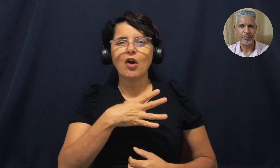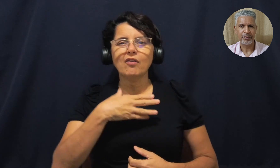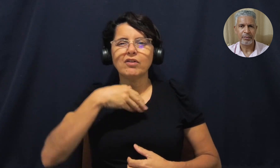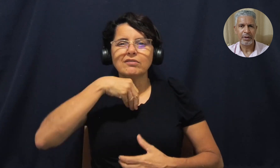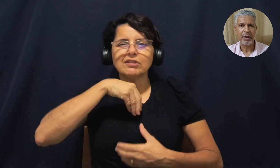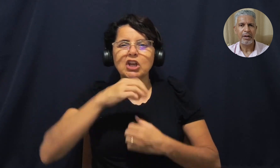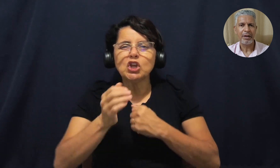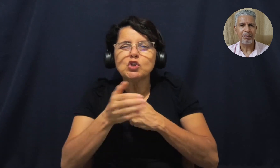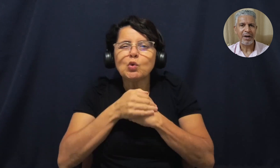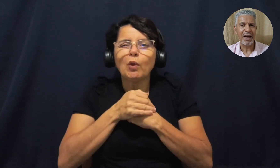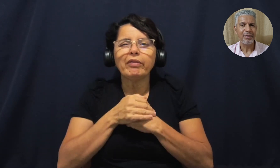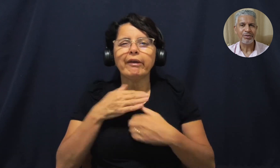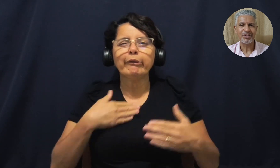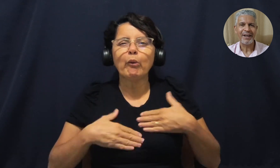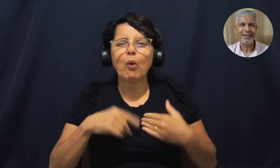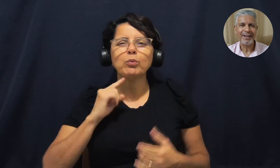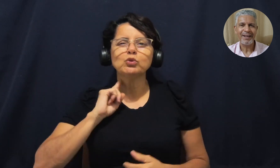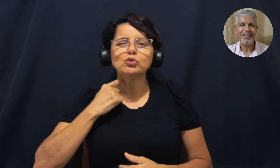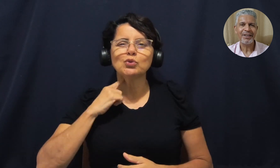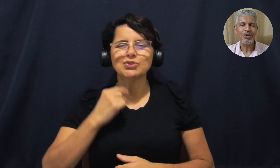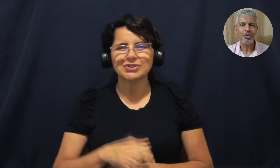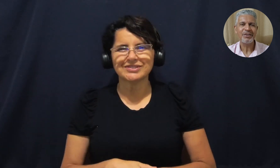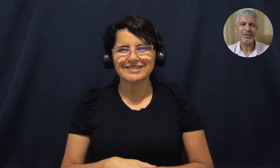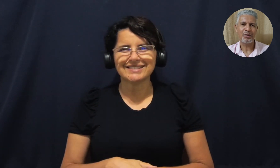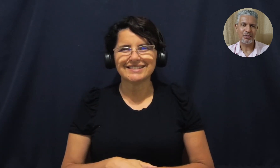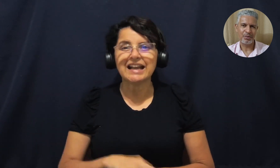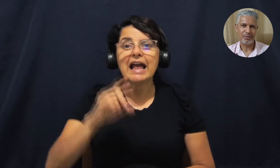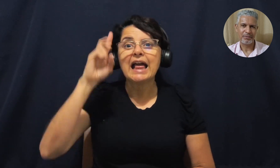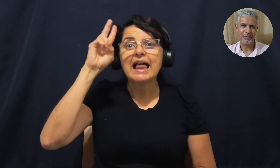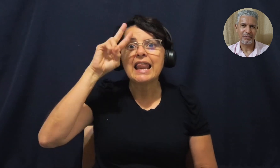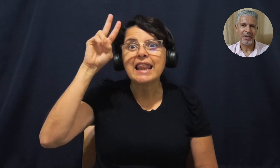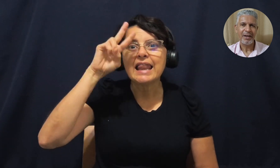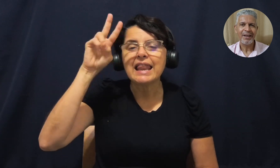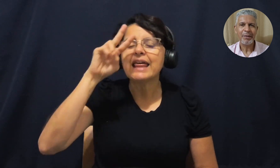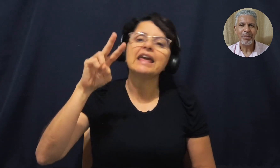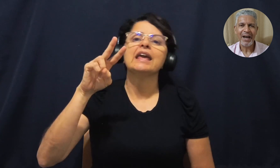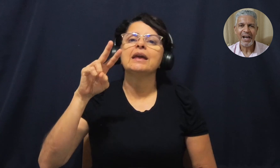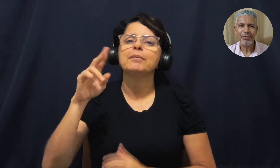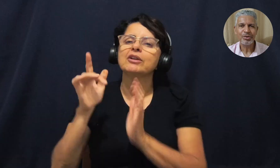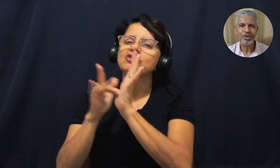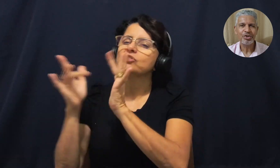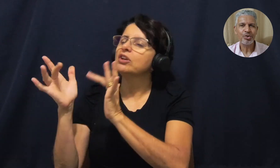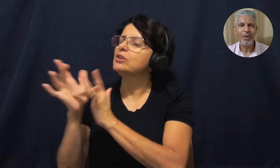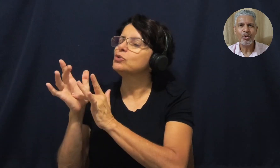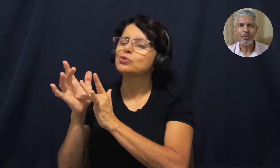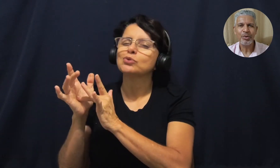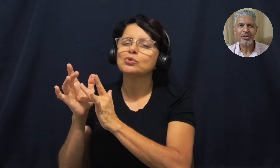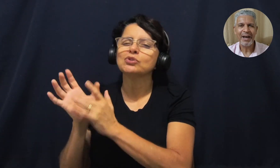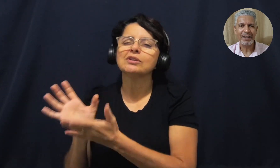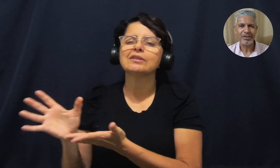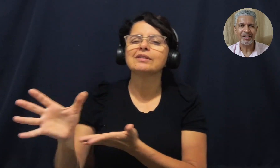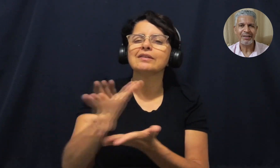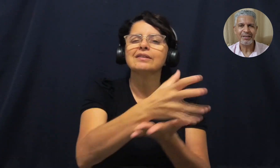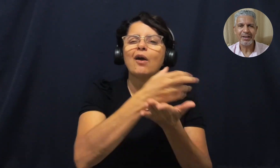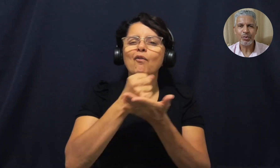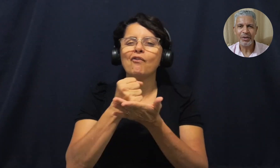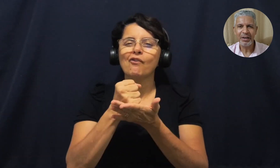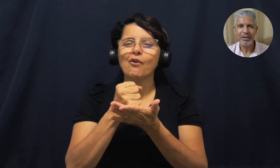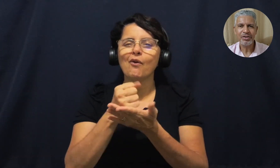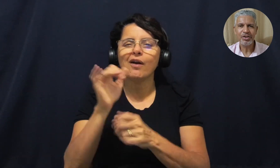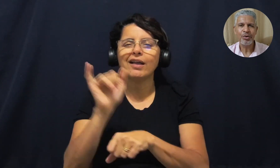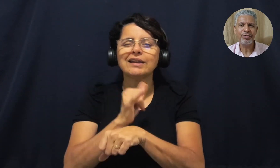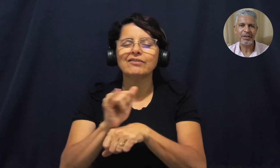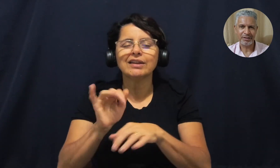corpo. Lembrai-vos daquele que nos salvou. Lembrai-vos de sua humildade que